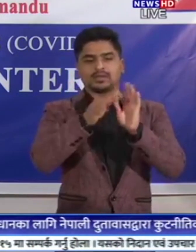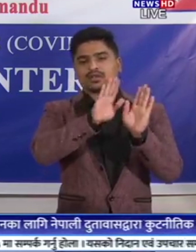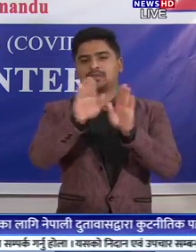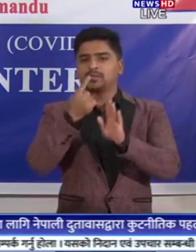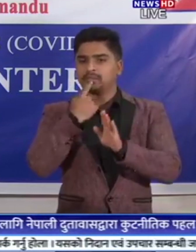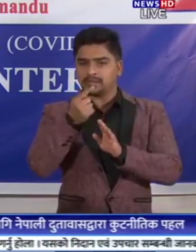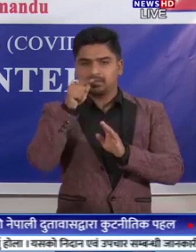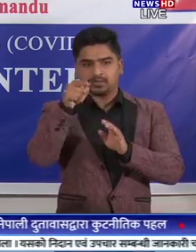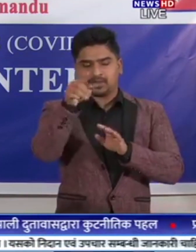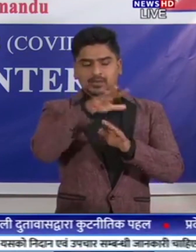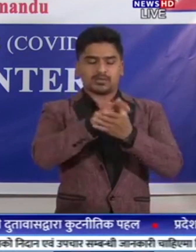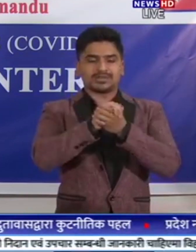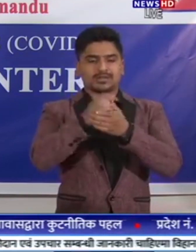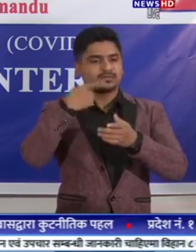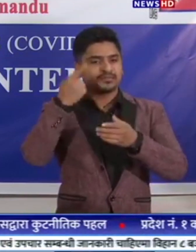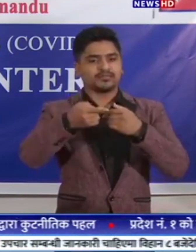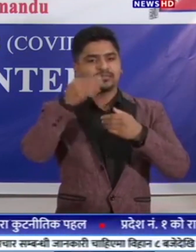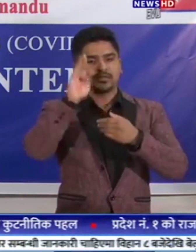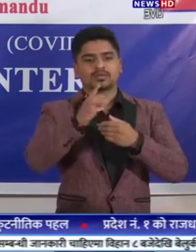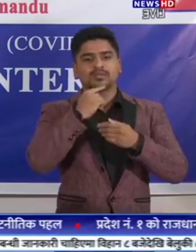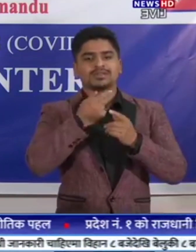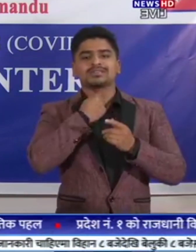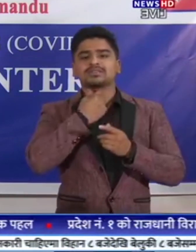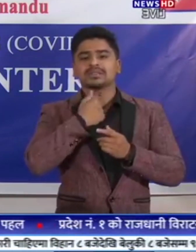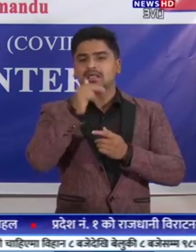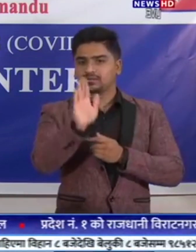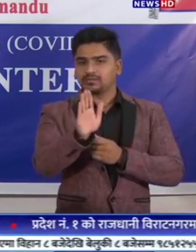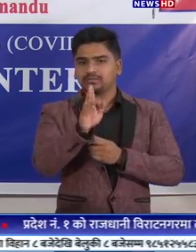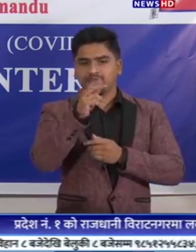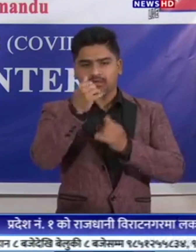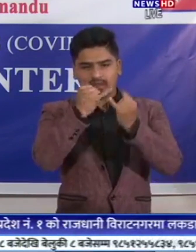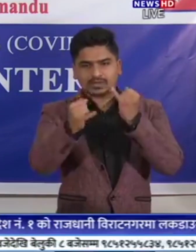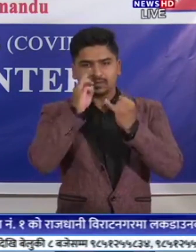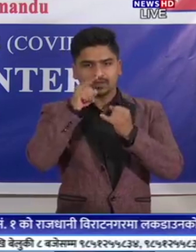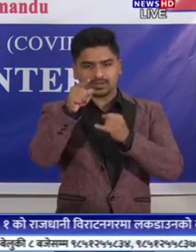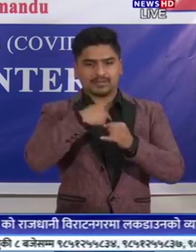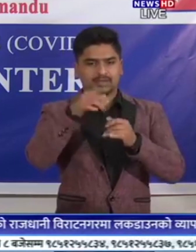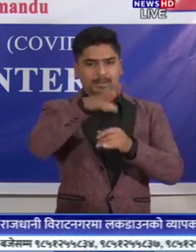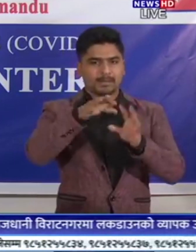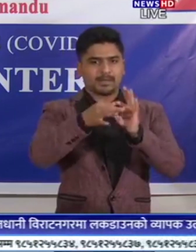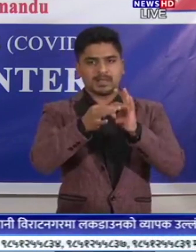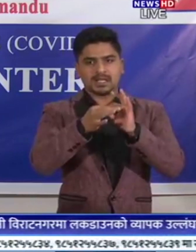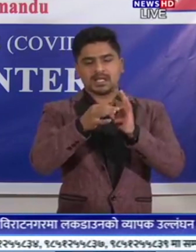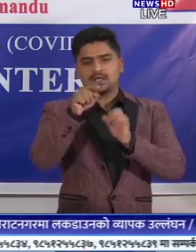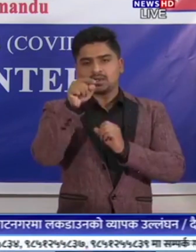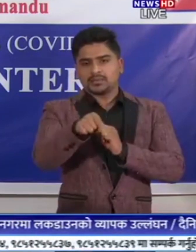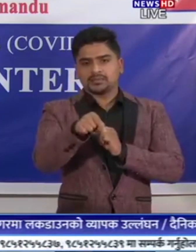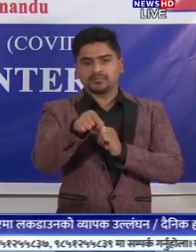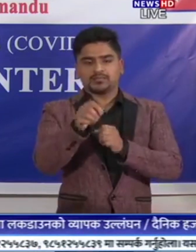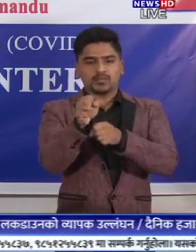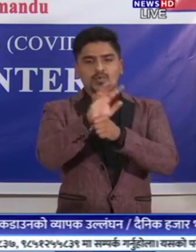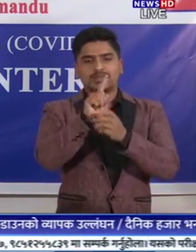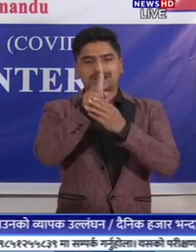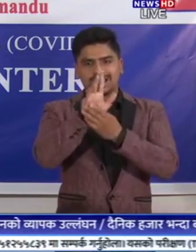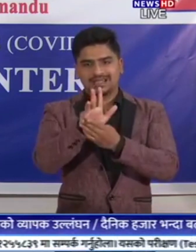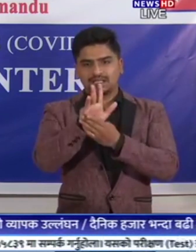रहना यहार को यो साथ निरंतर रही राखोस बनना चाहांचु तेसे गरी अन्तिम्मा अब तपाय हामी सवय मिले रहना यो COVID